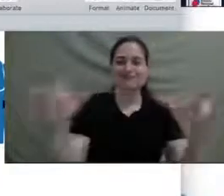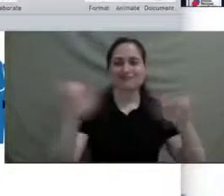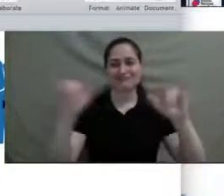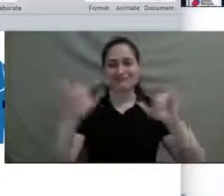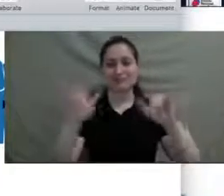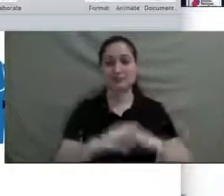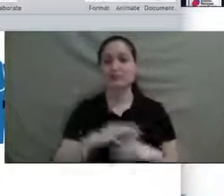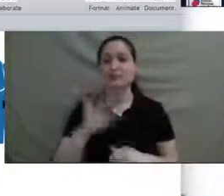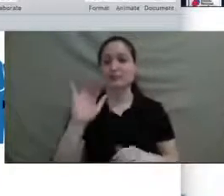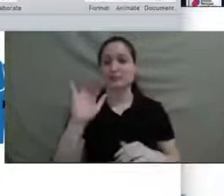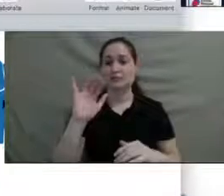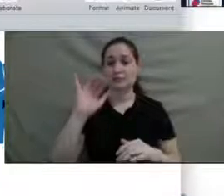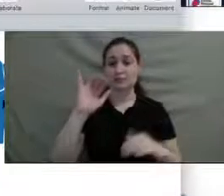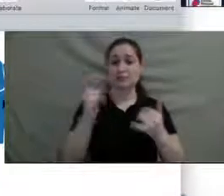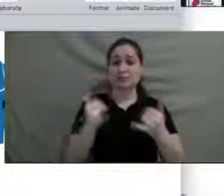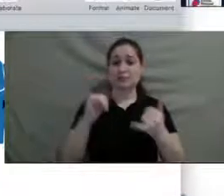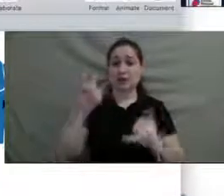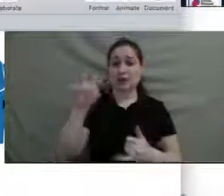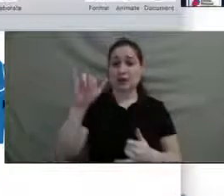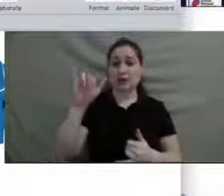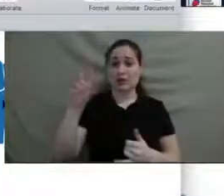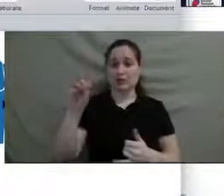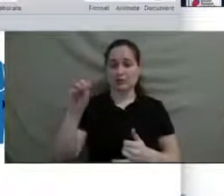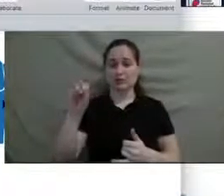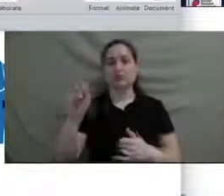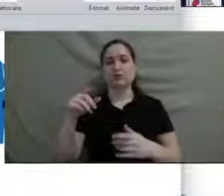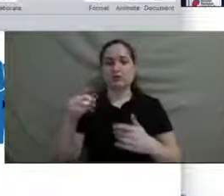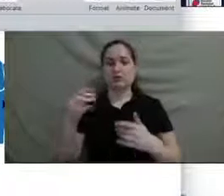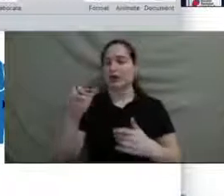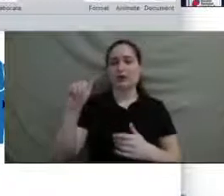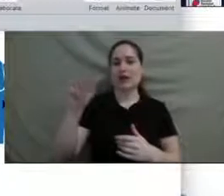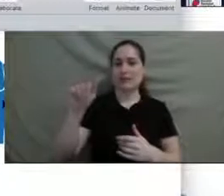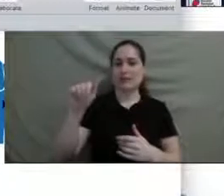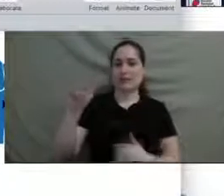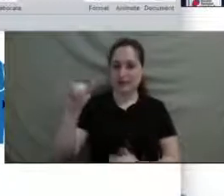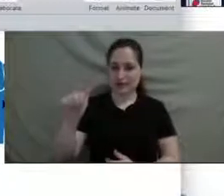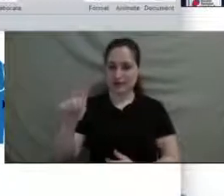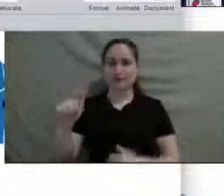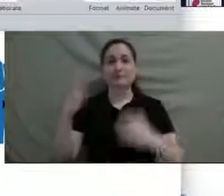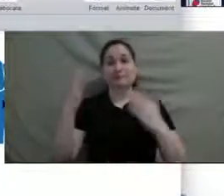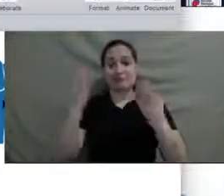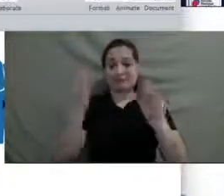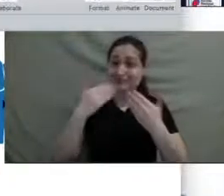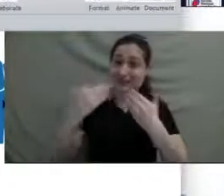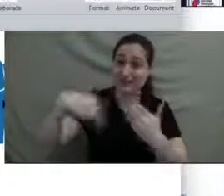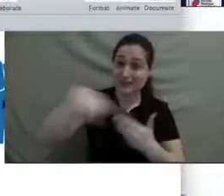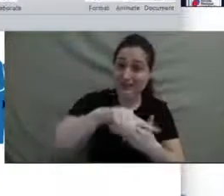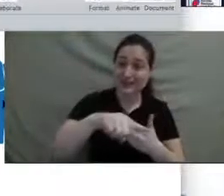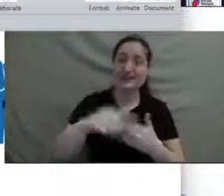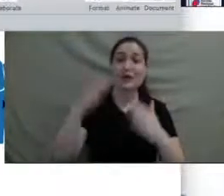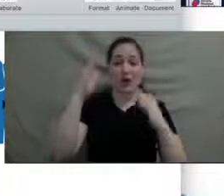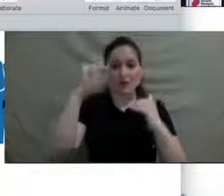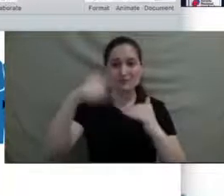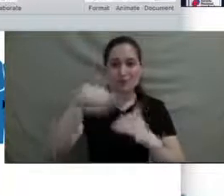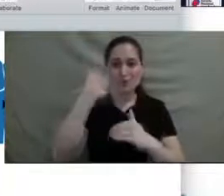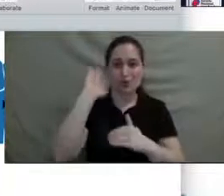cerramos esto dando agradecidos. Y señores, esperen ese taller, esos cursos que vamos a tener. Y recuerden que